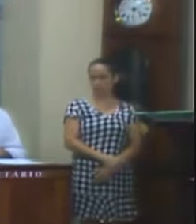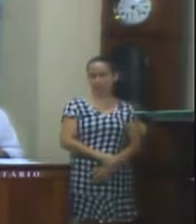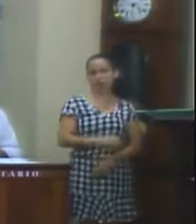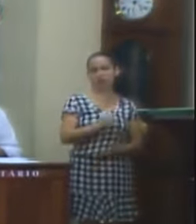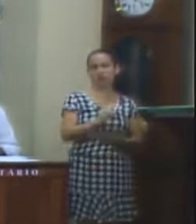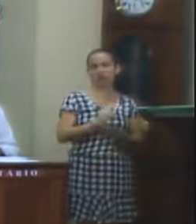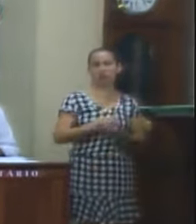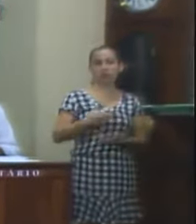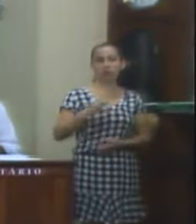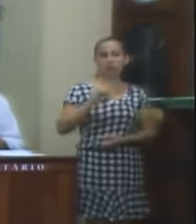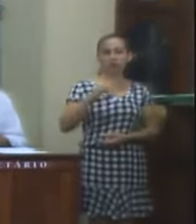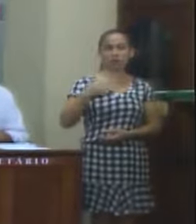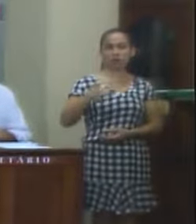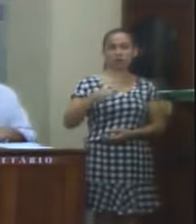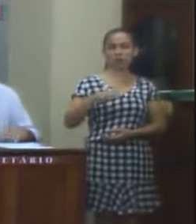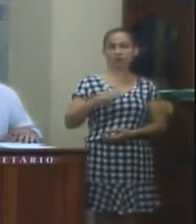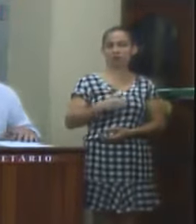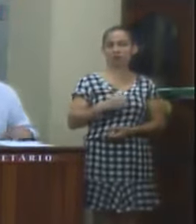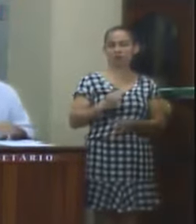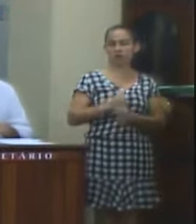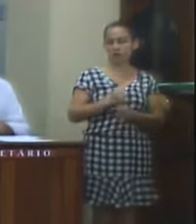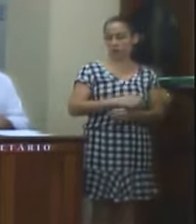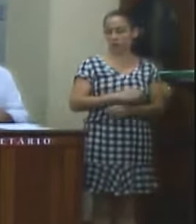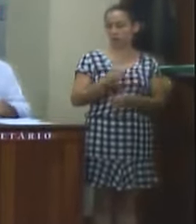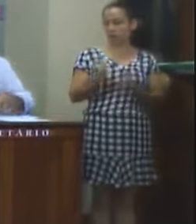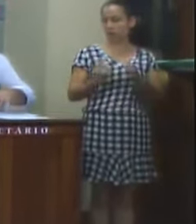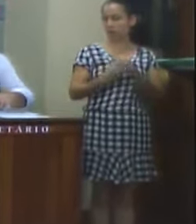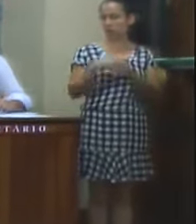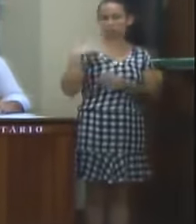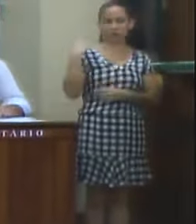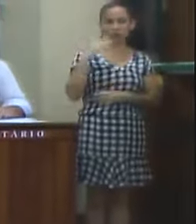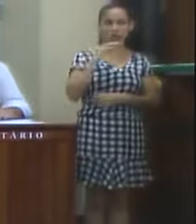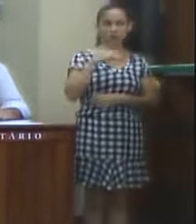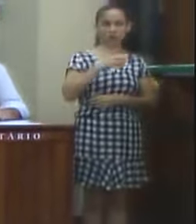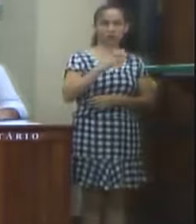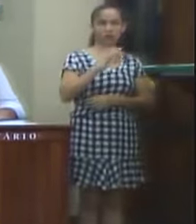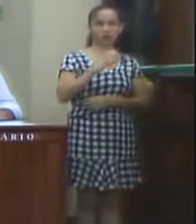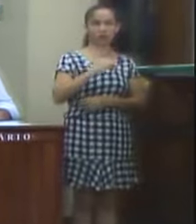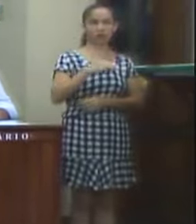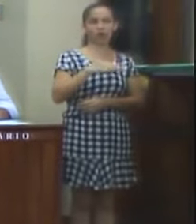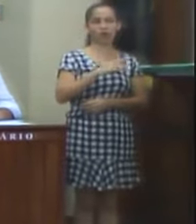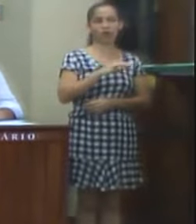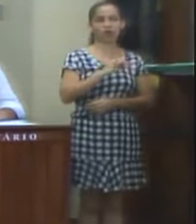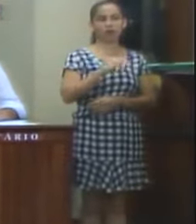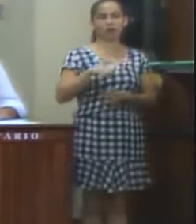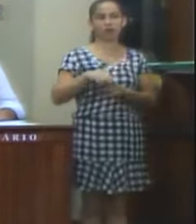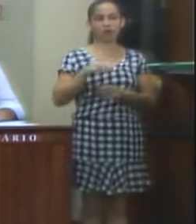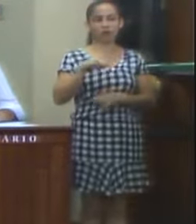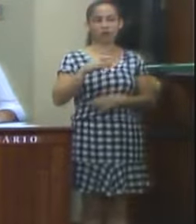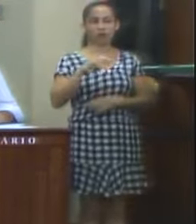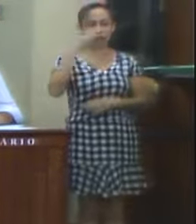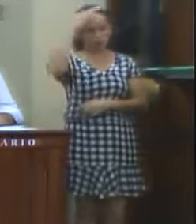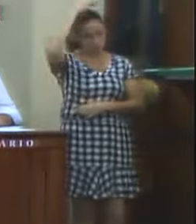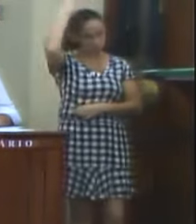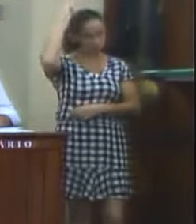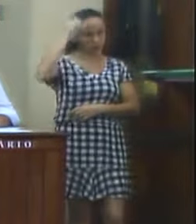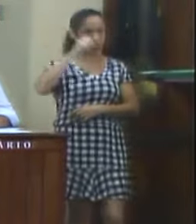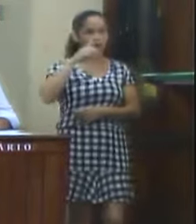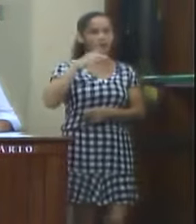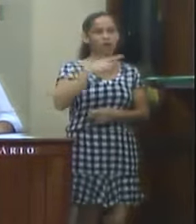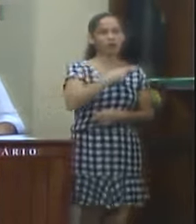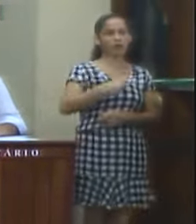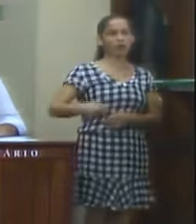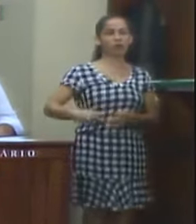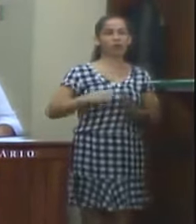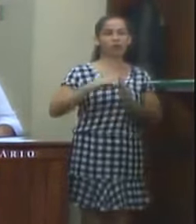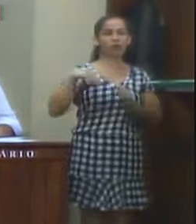Ofício número 013 de 2018. Gabinete do vereador Marcelo Moreira de Oliveira, Marcelo de Santa Isabel. Excelentíssimo senhor presidente da Câmara.